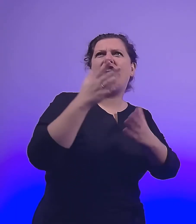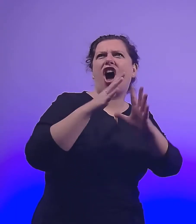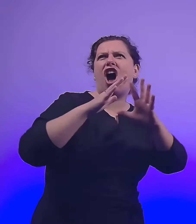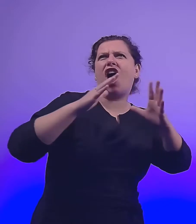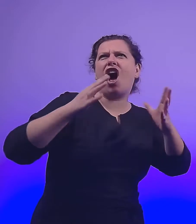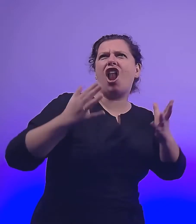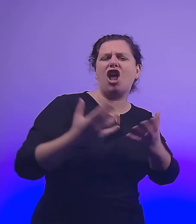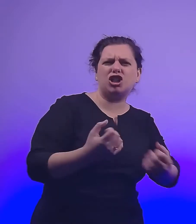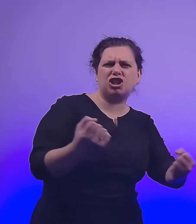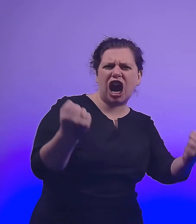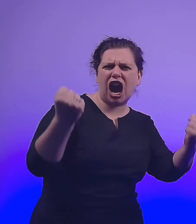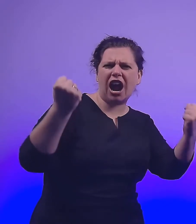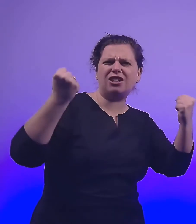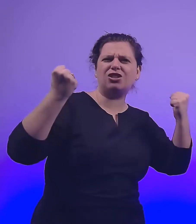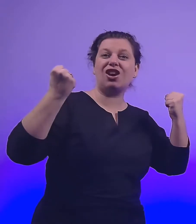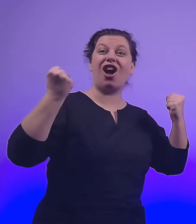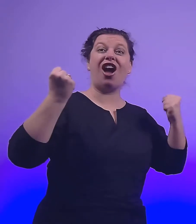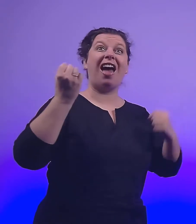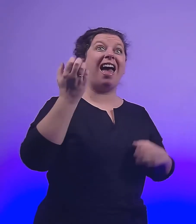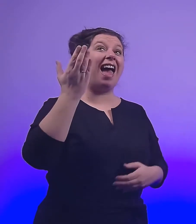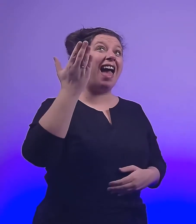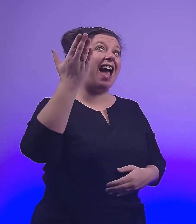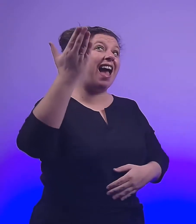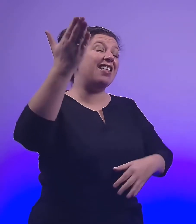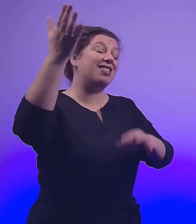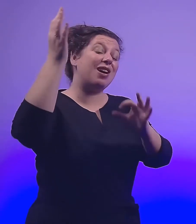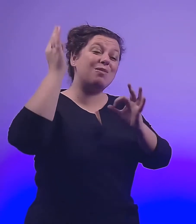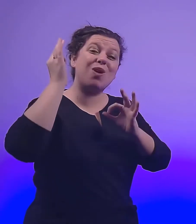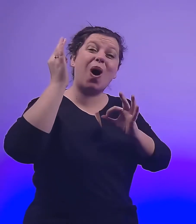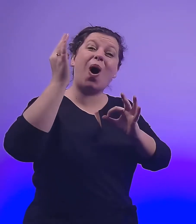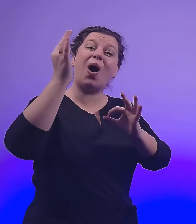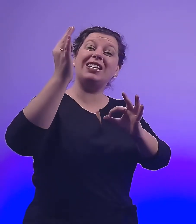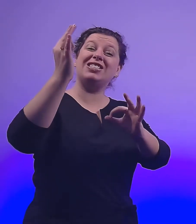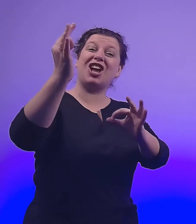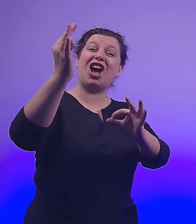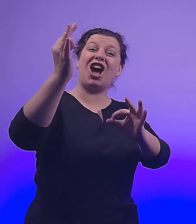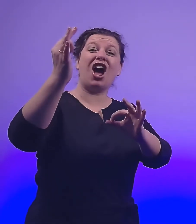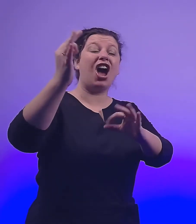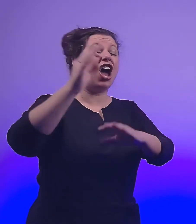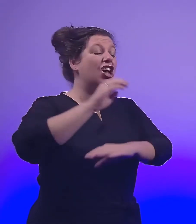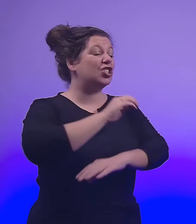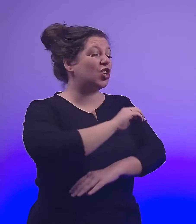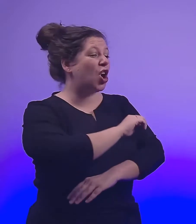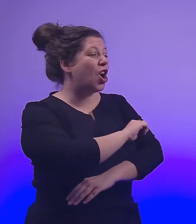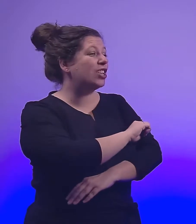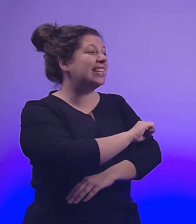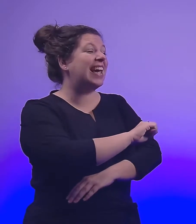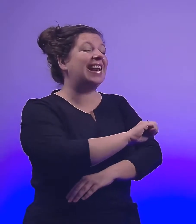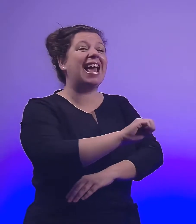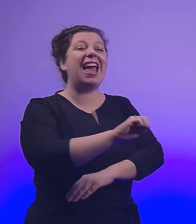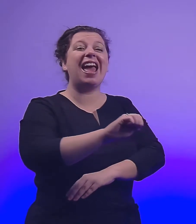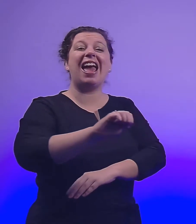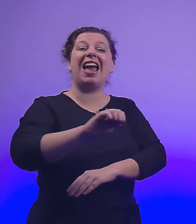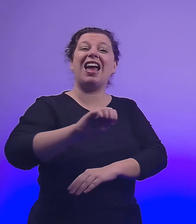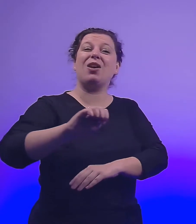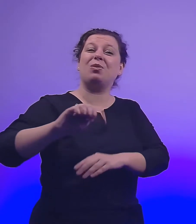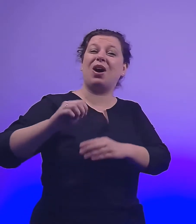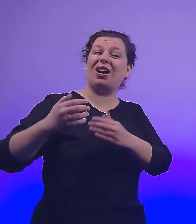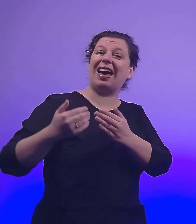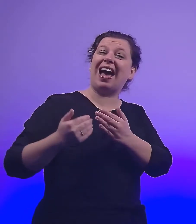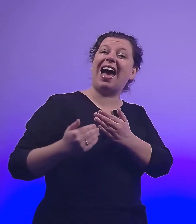De allersterkste en de mooiste tot in